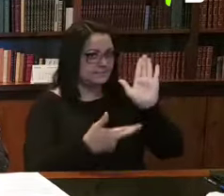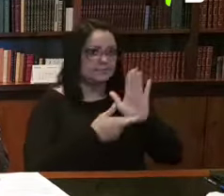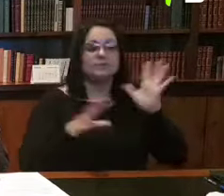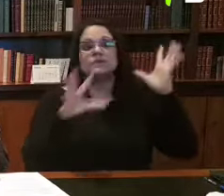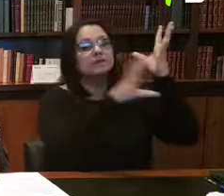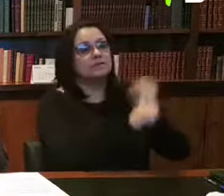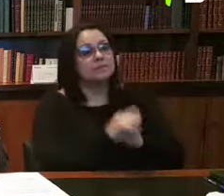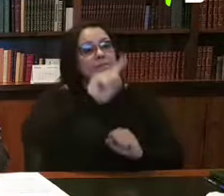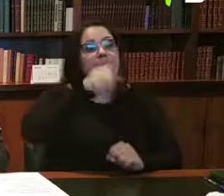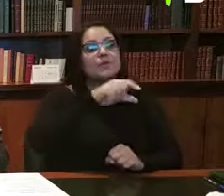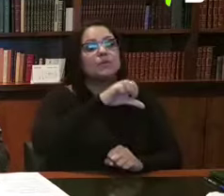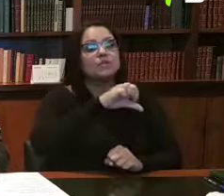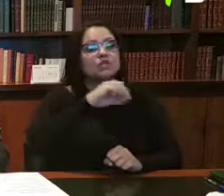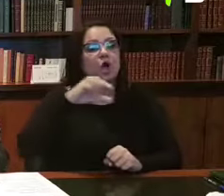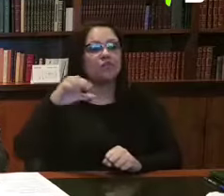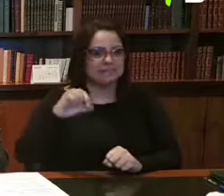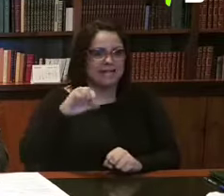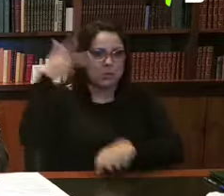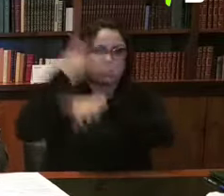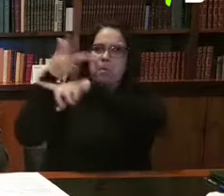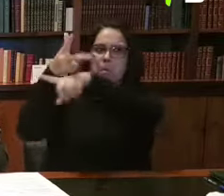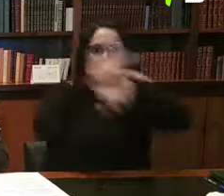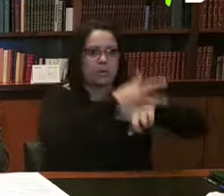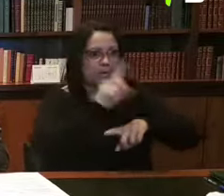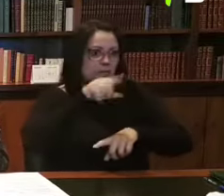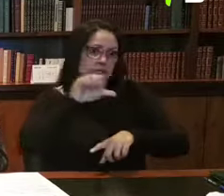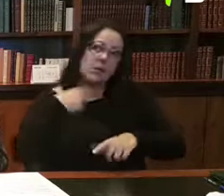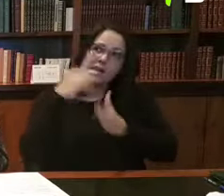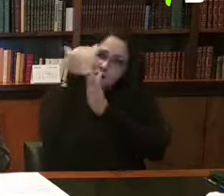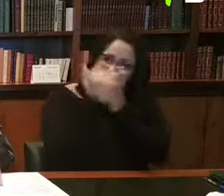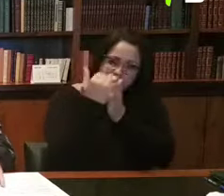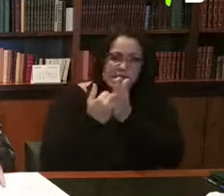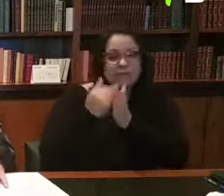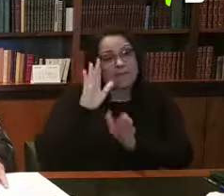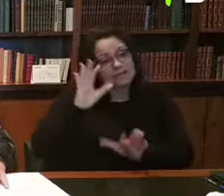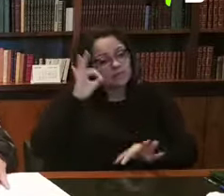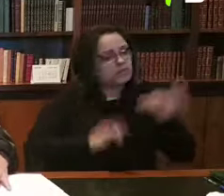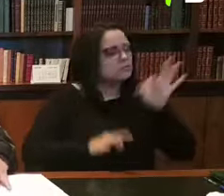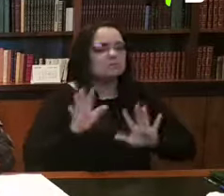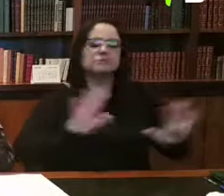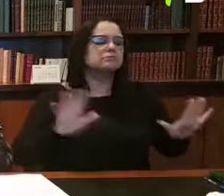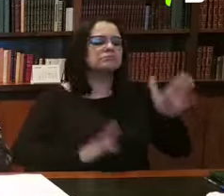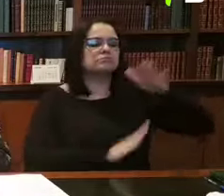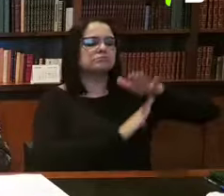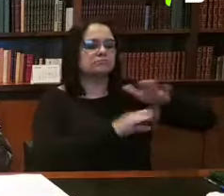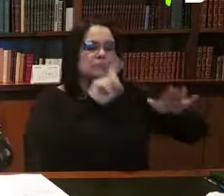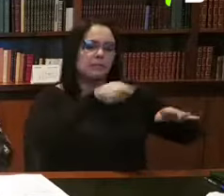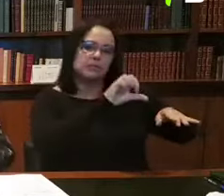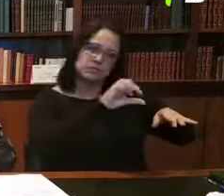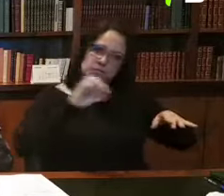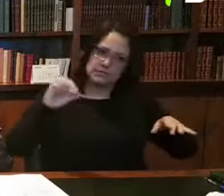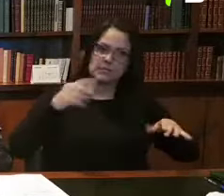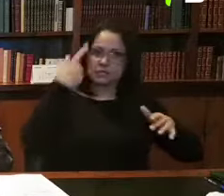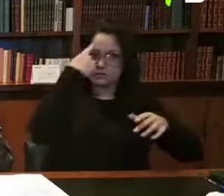1900 radares no brasil eu queria diminuir mais ainda não medirá das mas a justiça decidiu 1900 o espelho